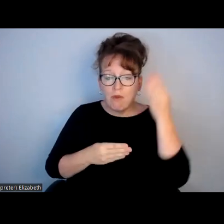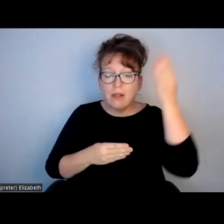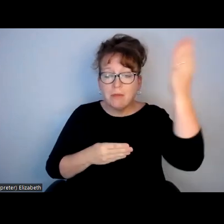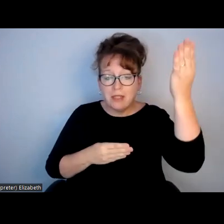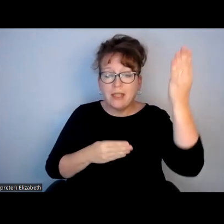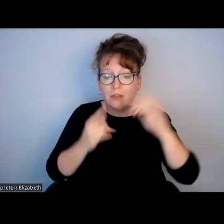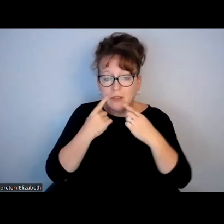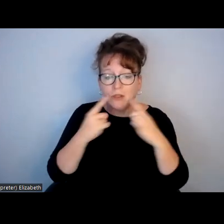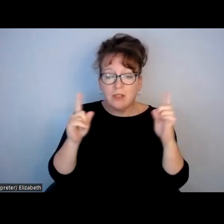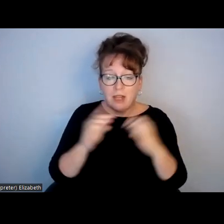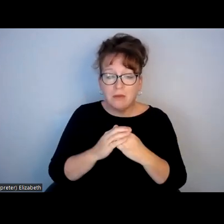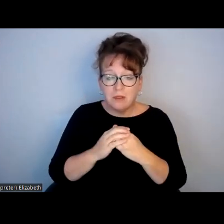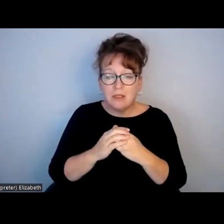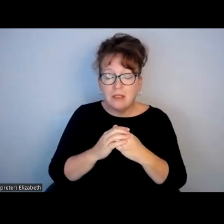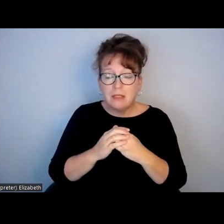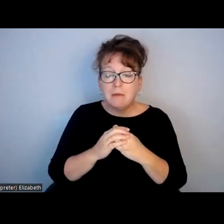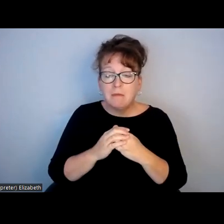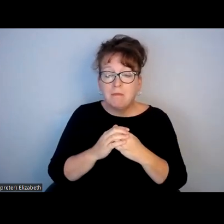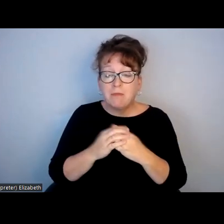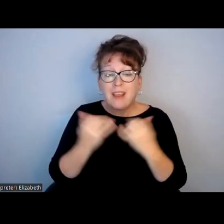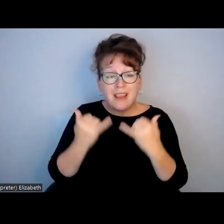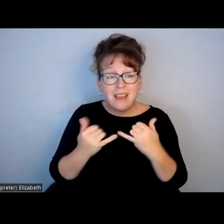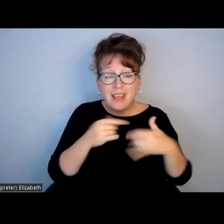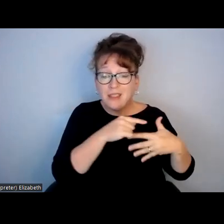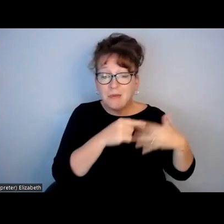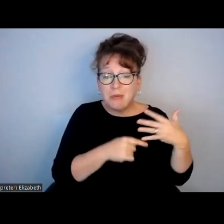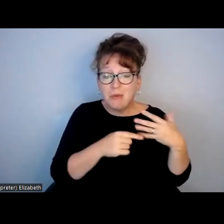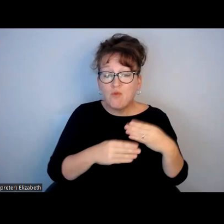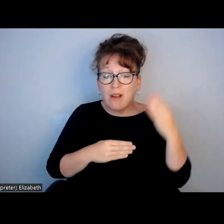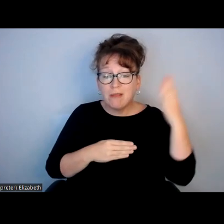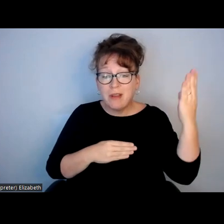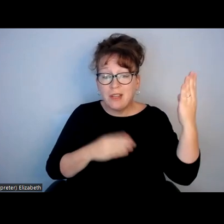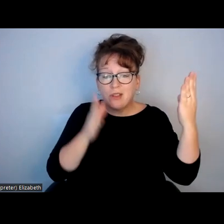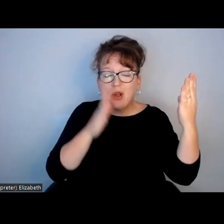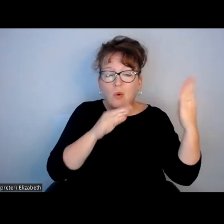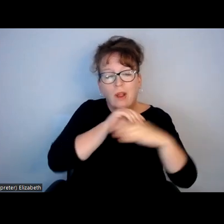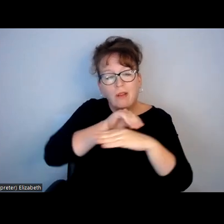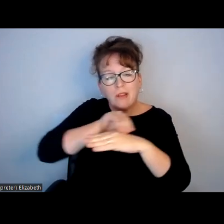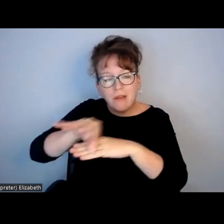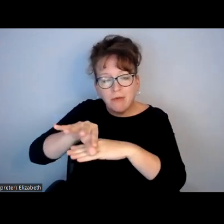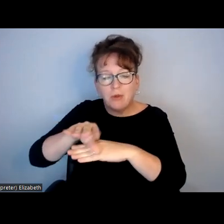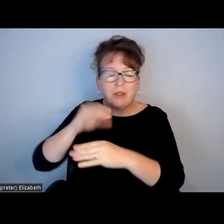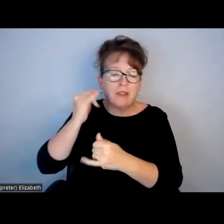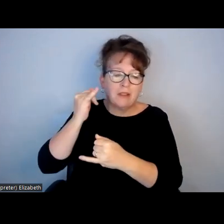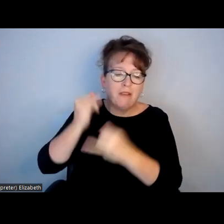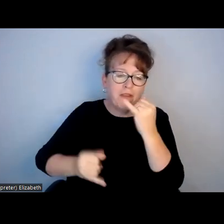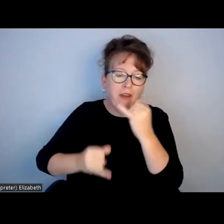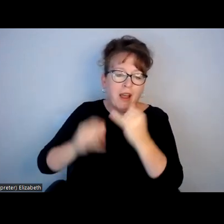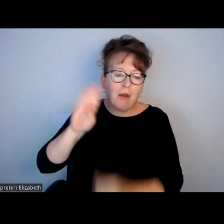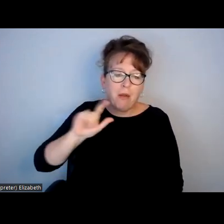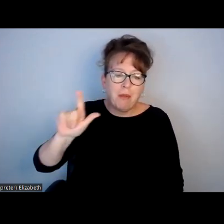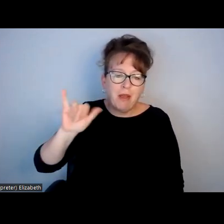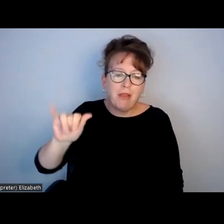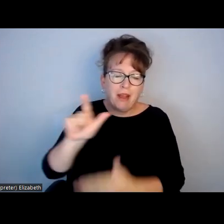comités antes de que la comisión de las recomendaciones a la gobernadora eh esas recomendaciones que nosotros